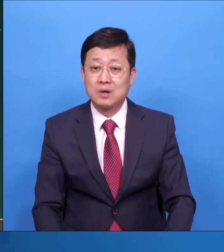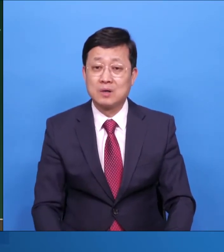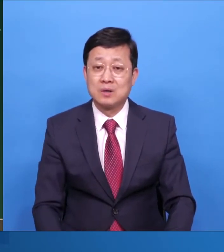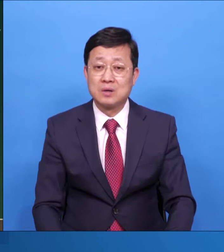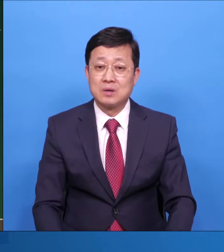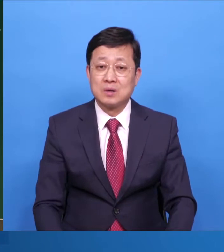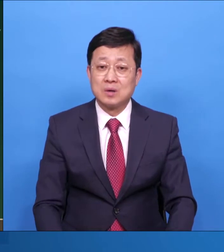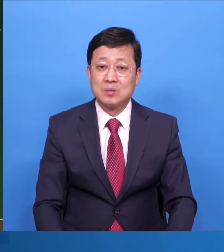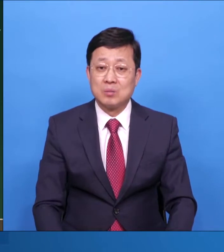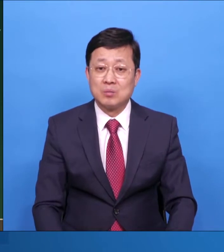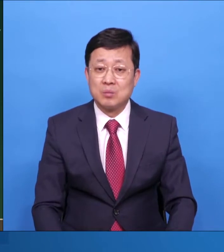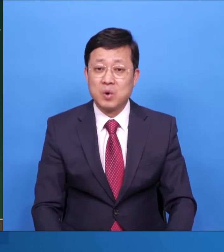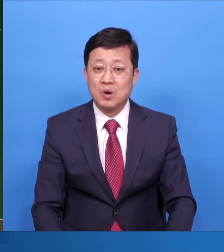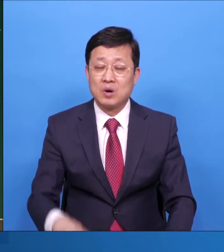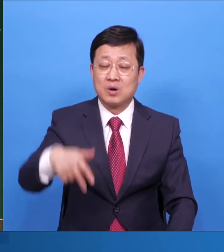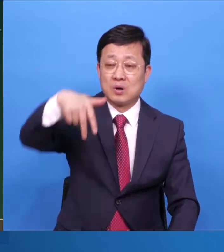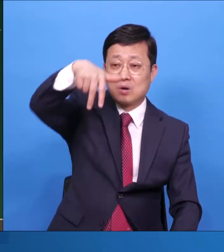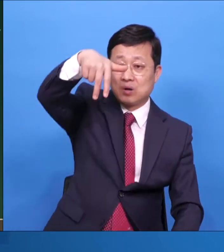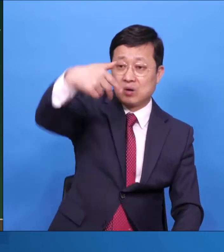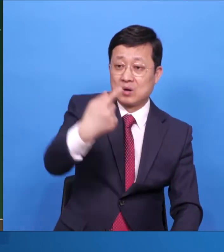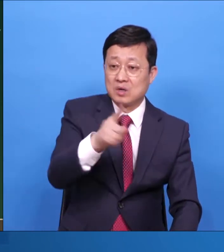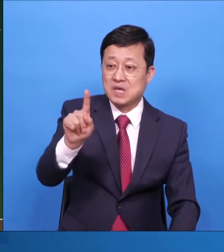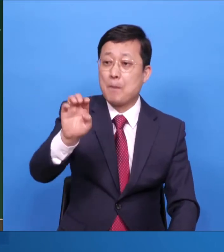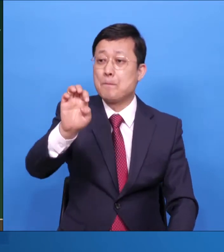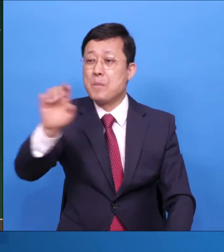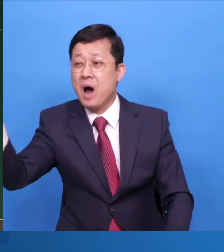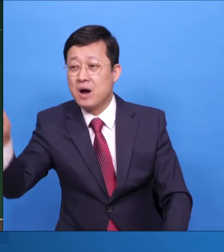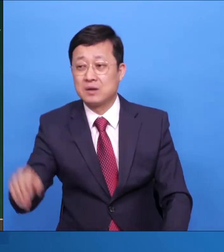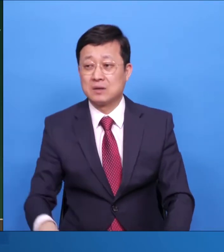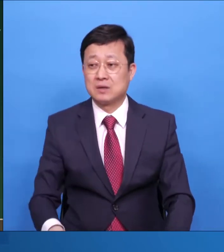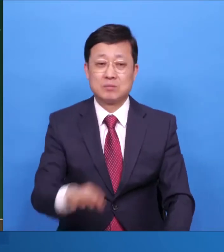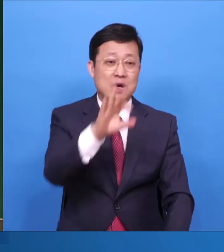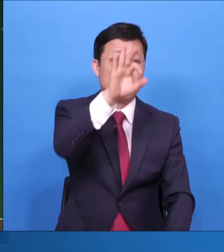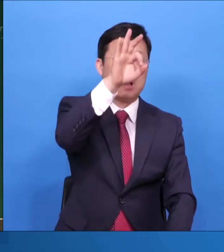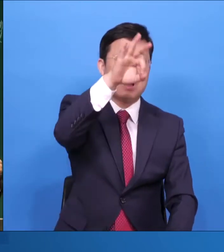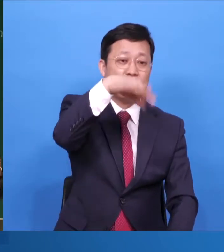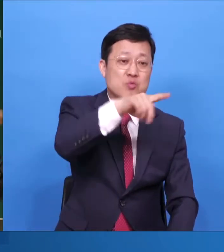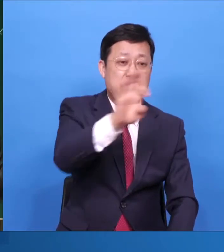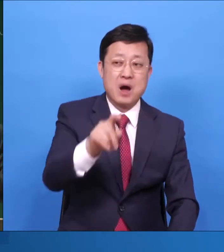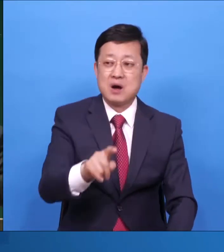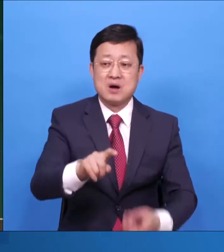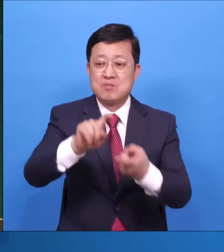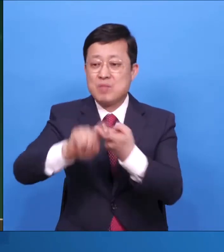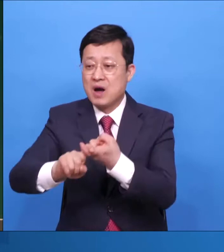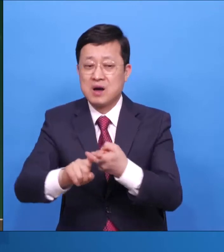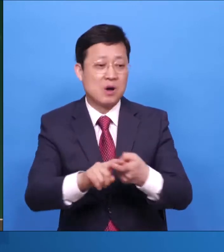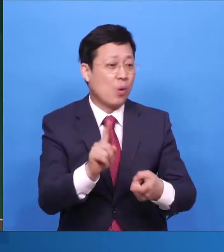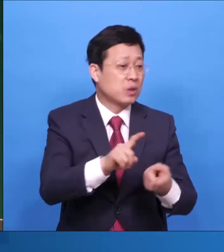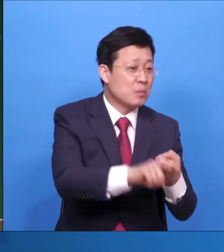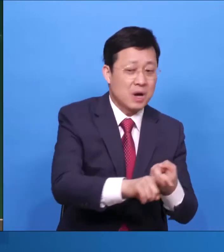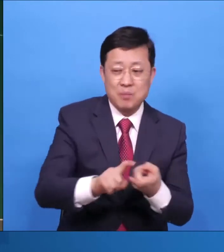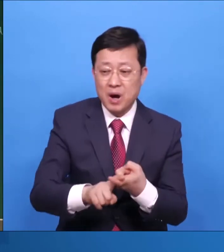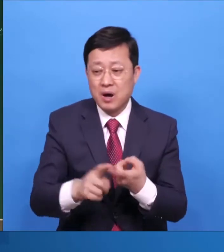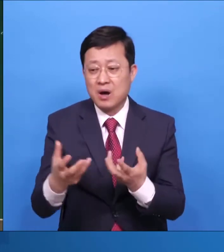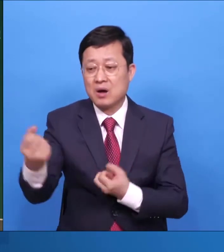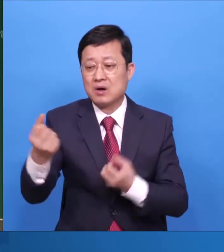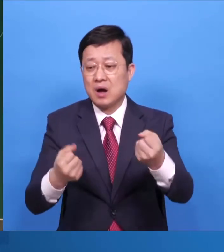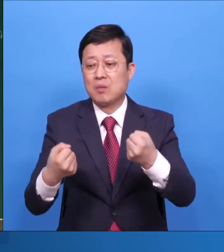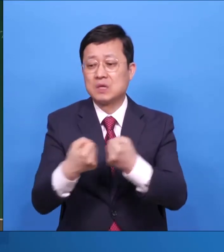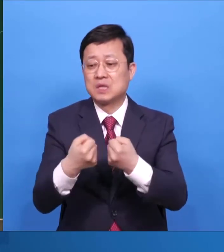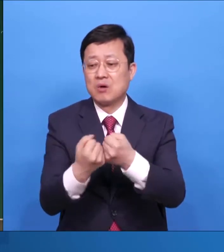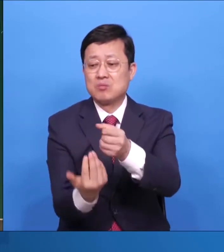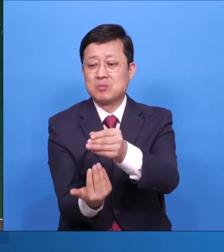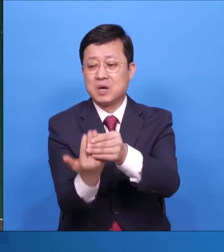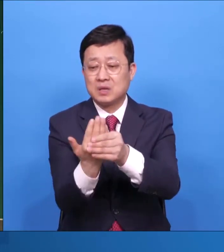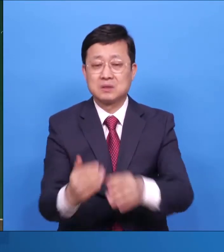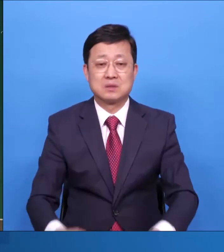우파가 되든지 미친 것 중에 하나 해야 돼요. Sean de derechas o de izquierdas tienen que volverse locos en una de estas. 이 다 여기서 복음 여기서 나온 거예요. Y